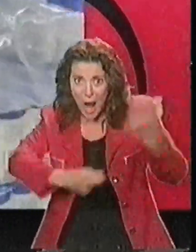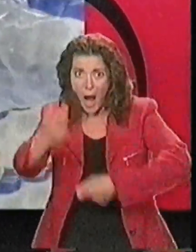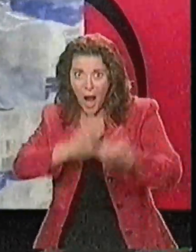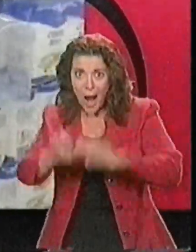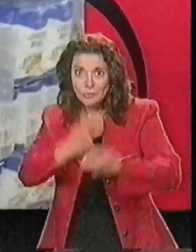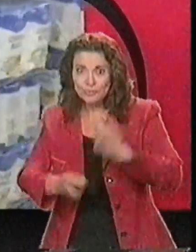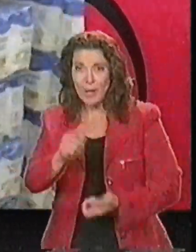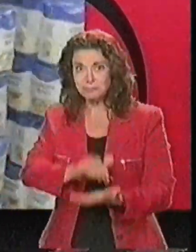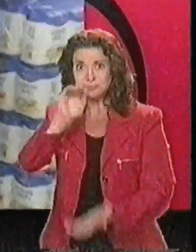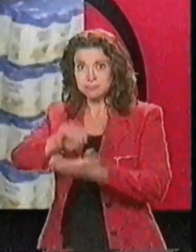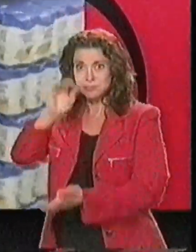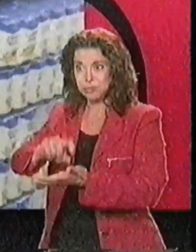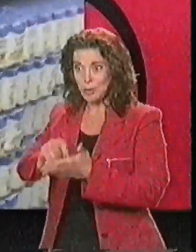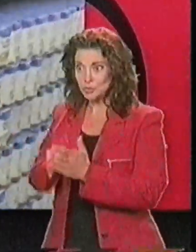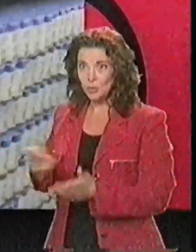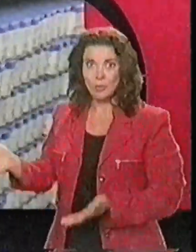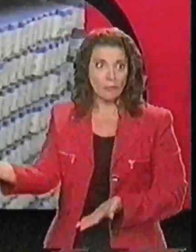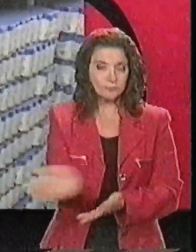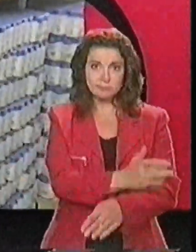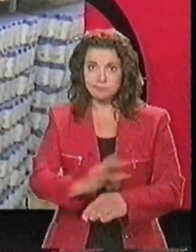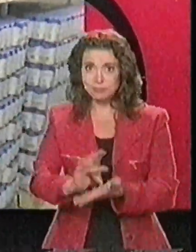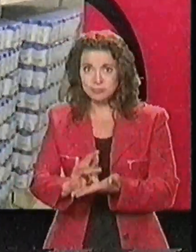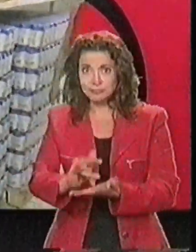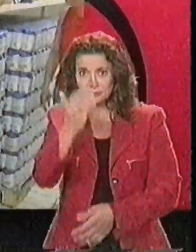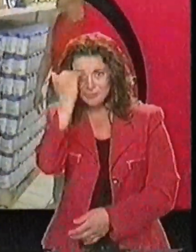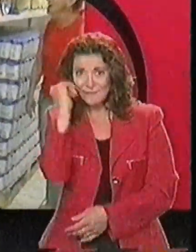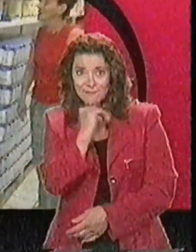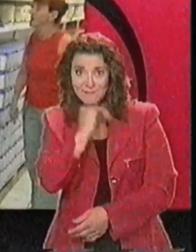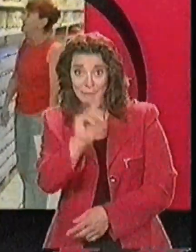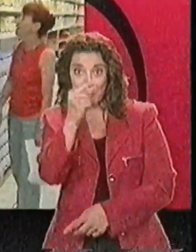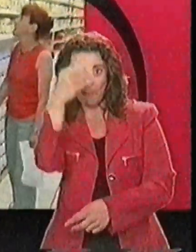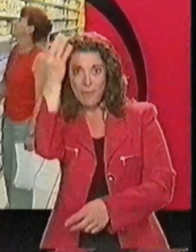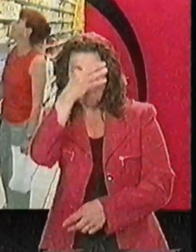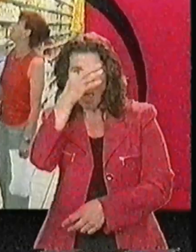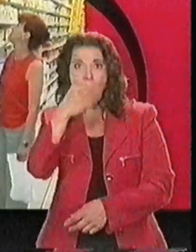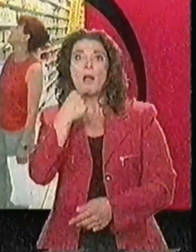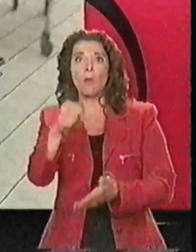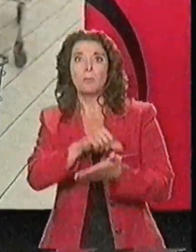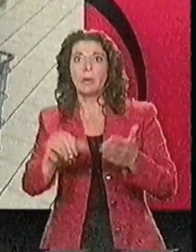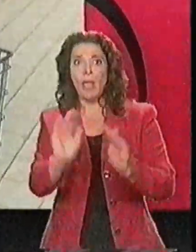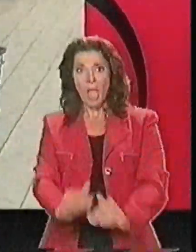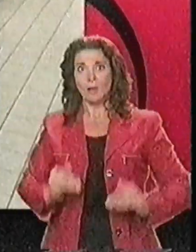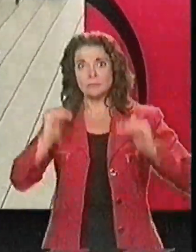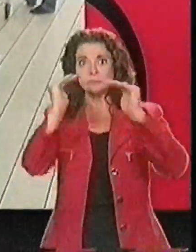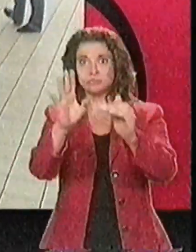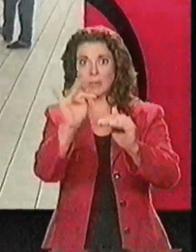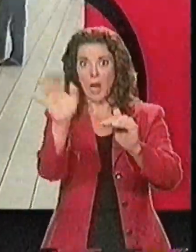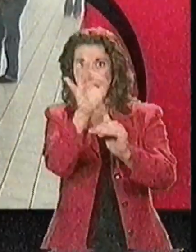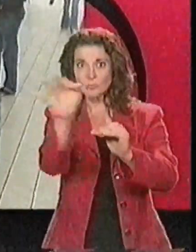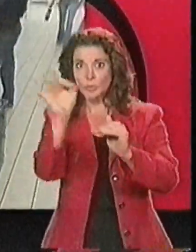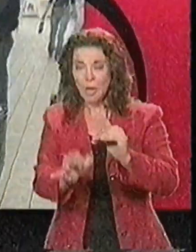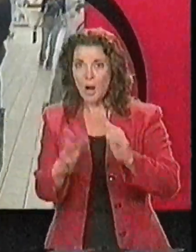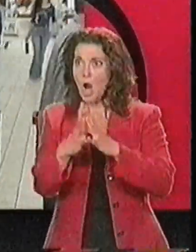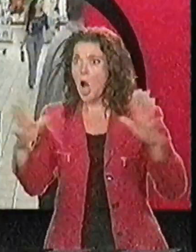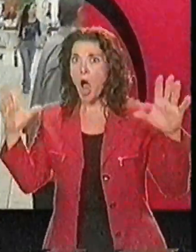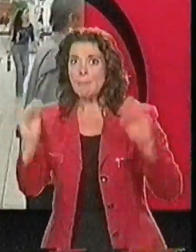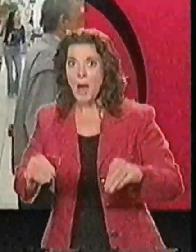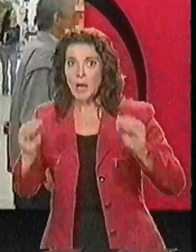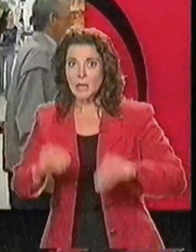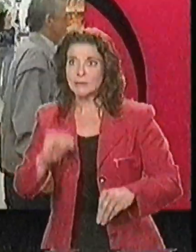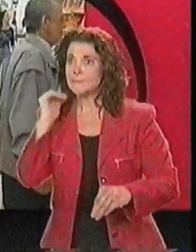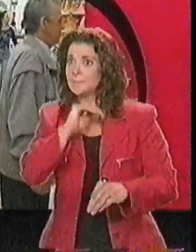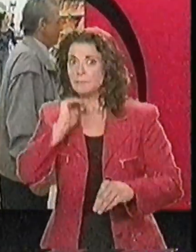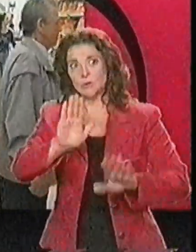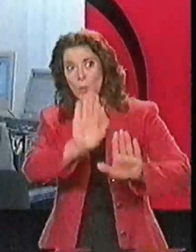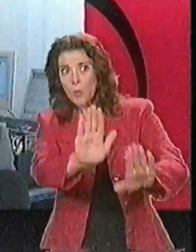les rayons de sucre se sont vidés. Les prix ont alors augmenté jusqu'à 40%. Les grandes surfaces ont dû instaurer des limites